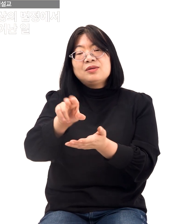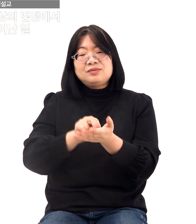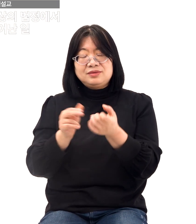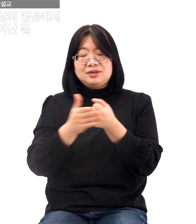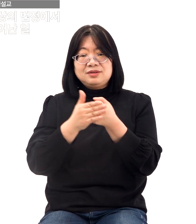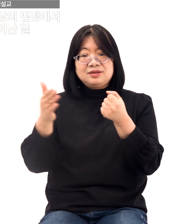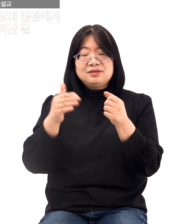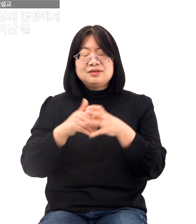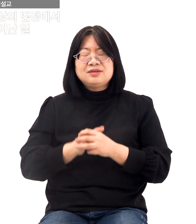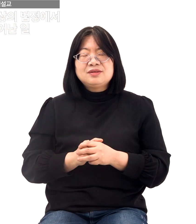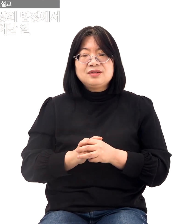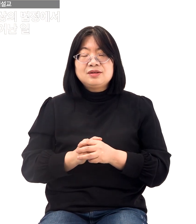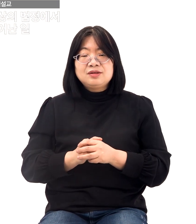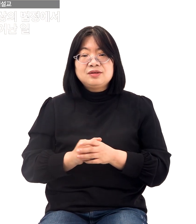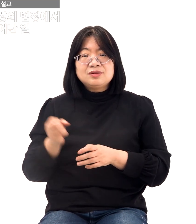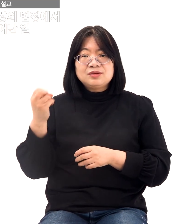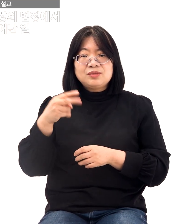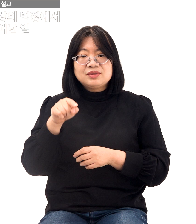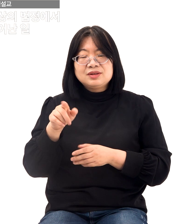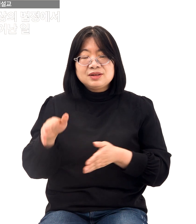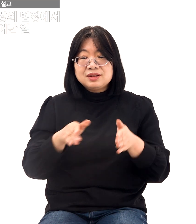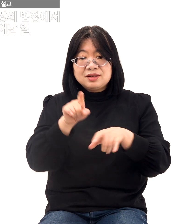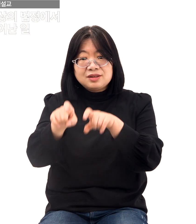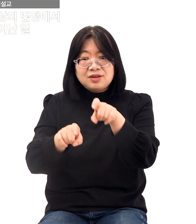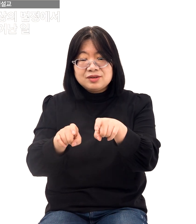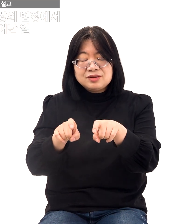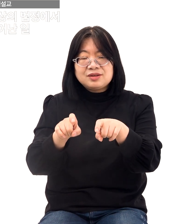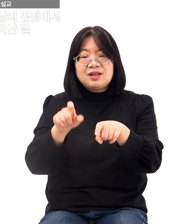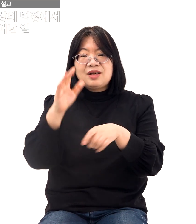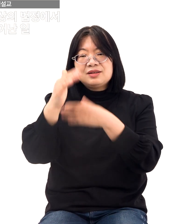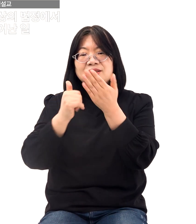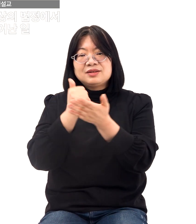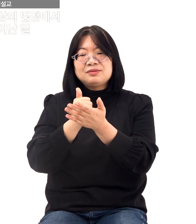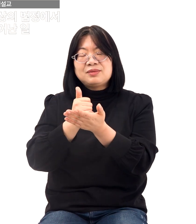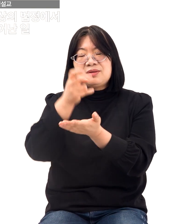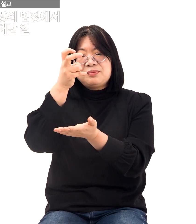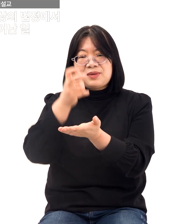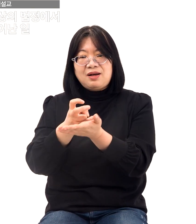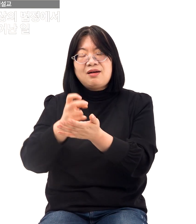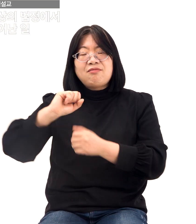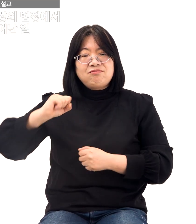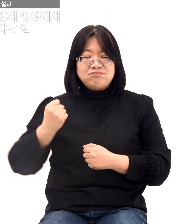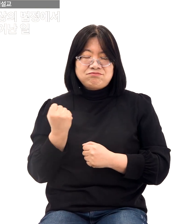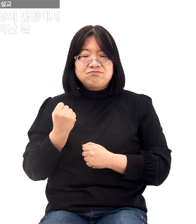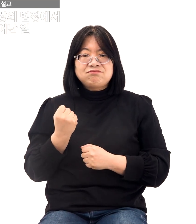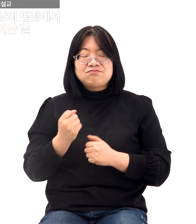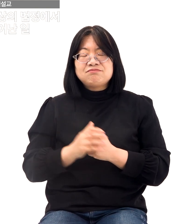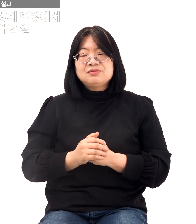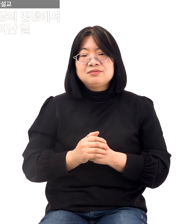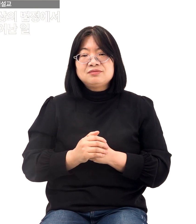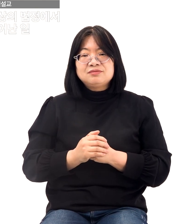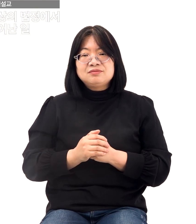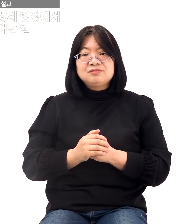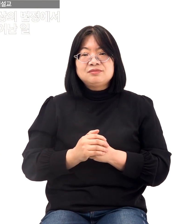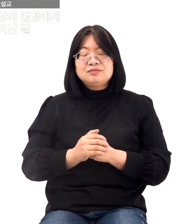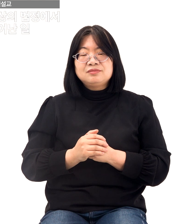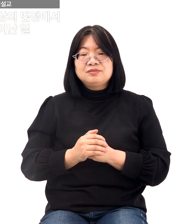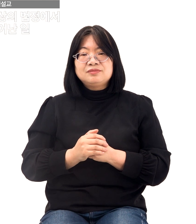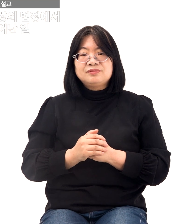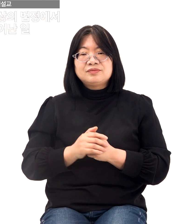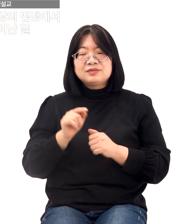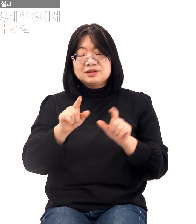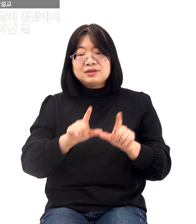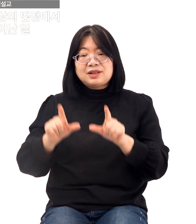문제거든요. 그리고 그 길을 걸으며 내 율례를 순종하면